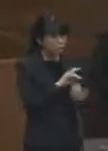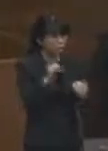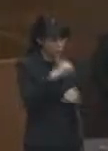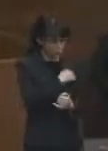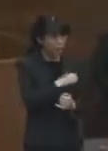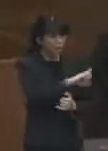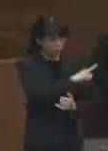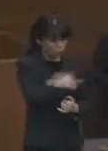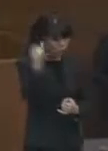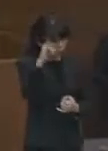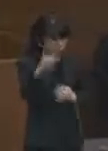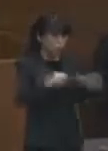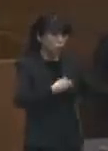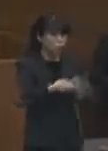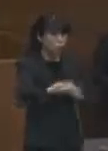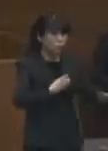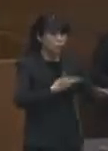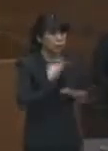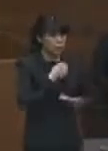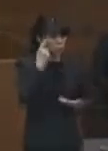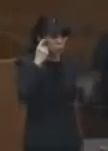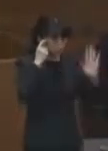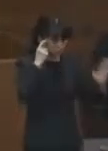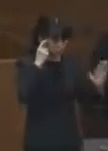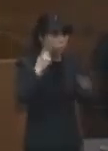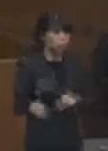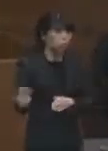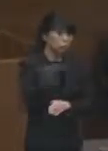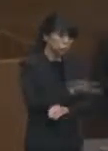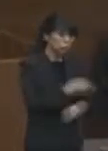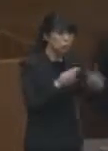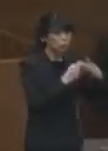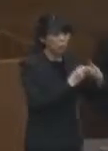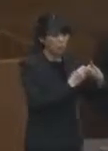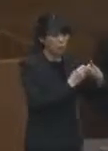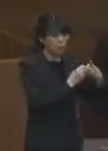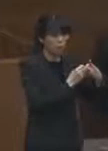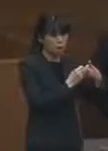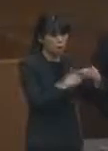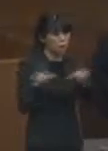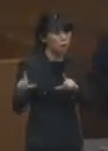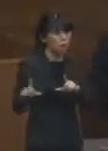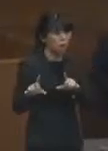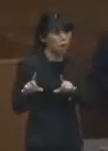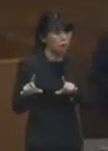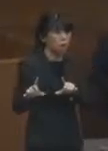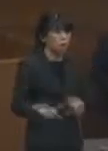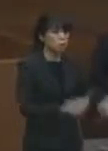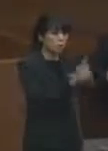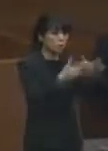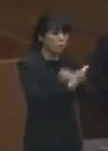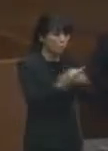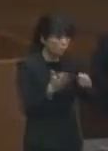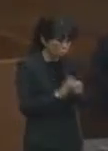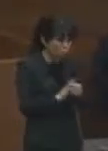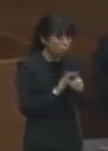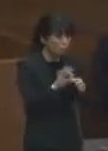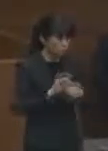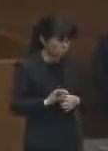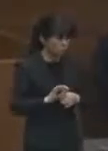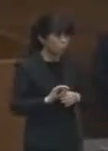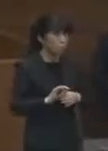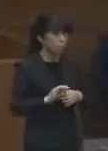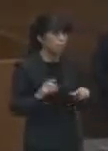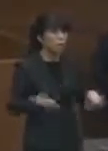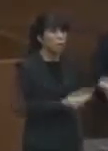をいただきたいと考えております。引き続きまして2項目目の生活保護行政についての1点目、生